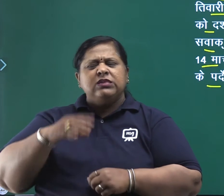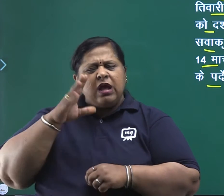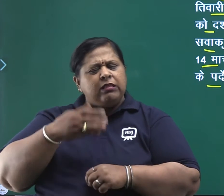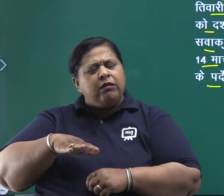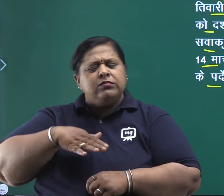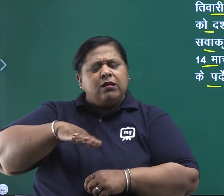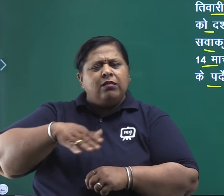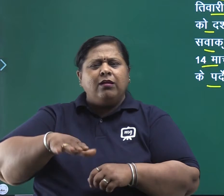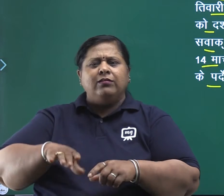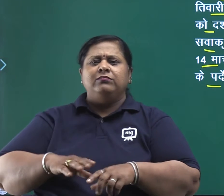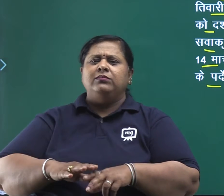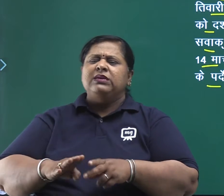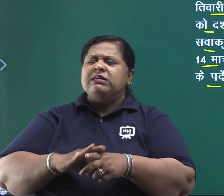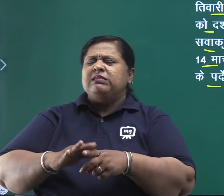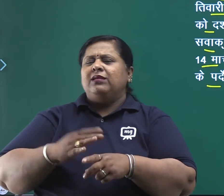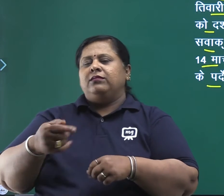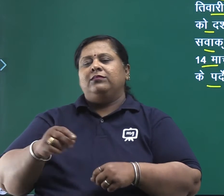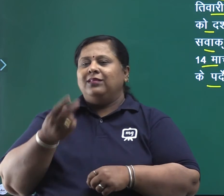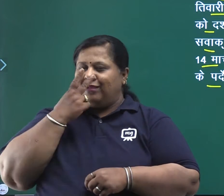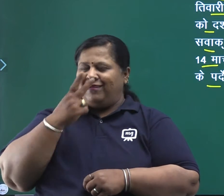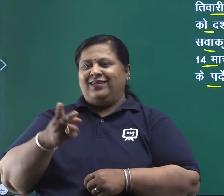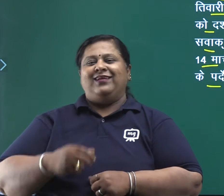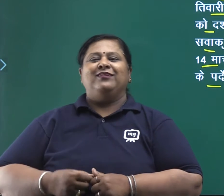साधारण दिखाई दे रहा है।